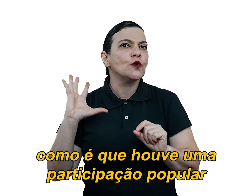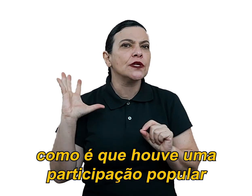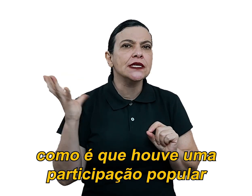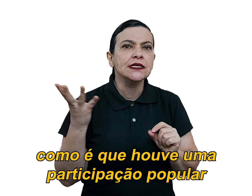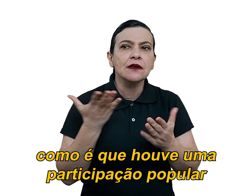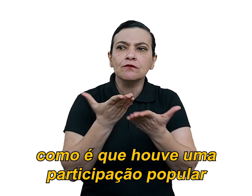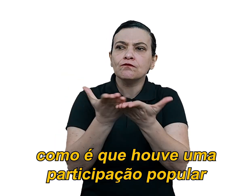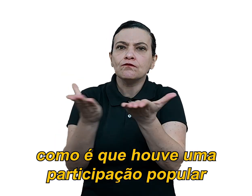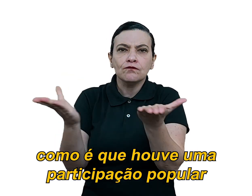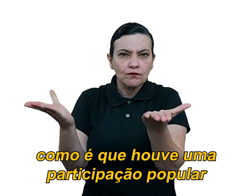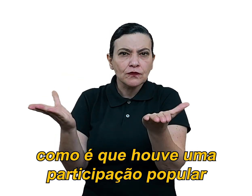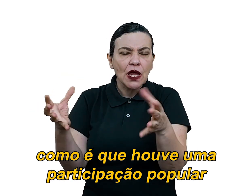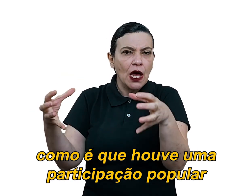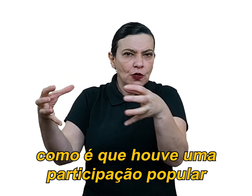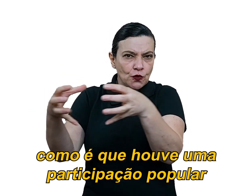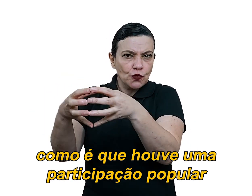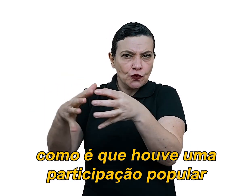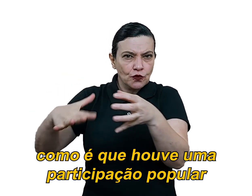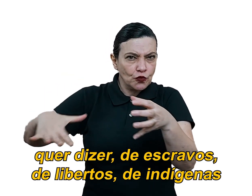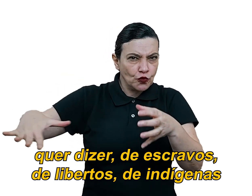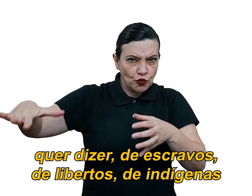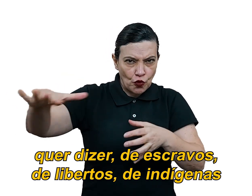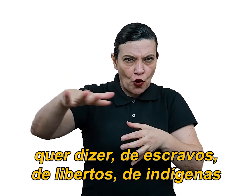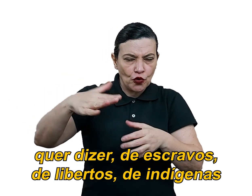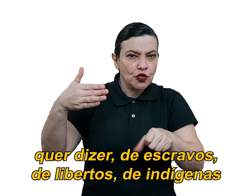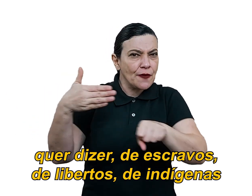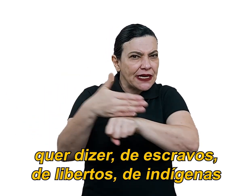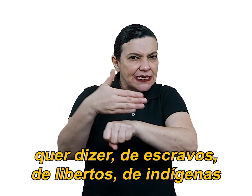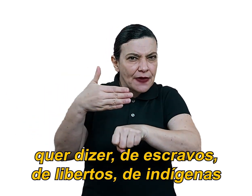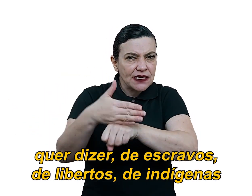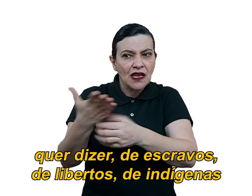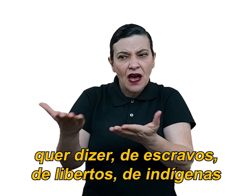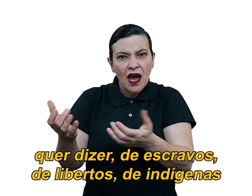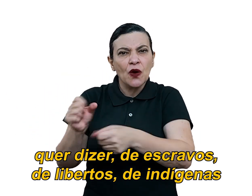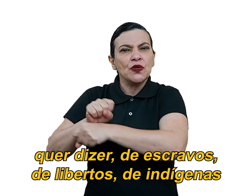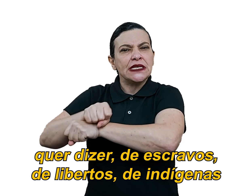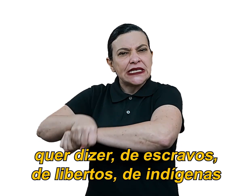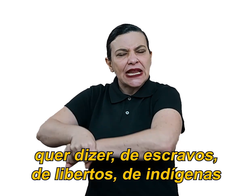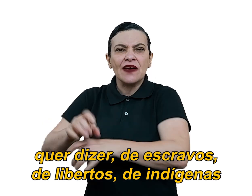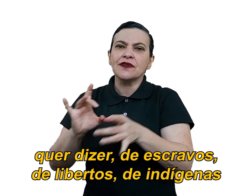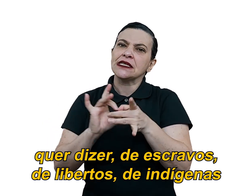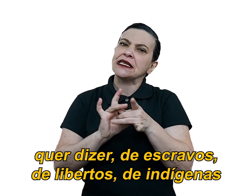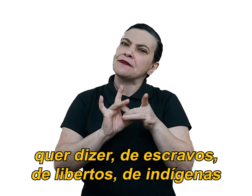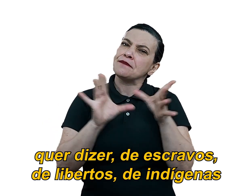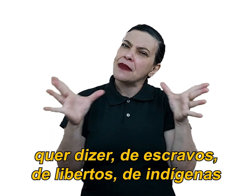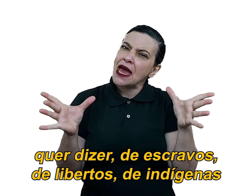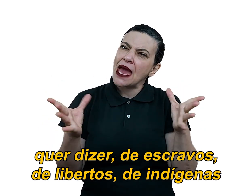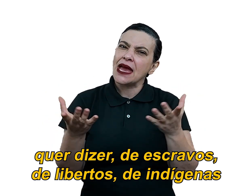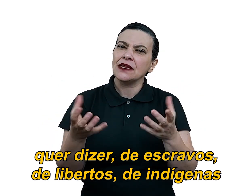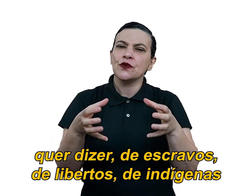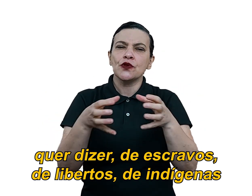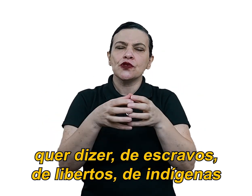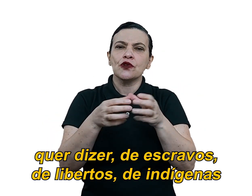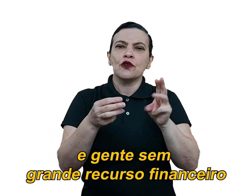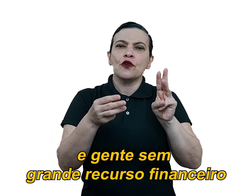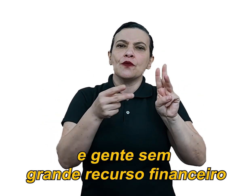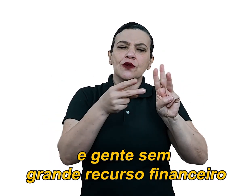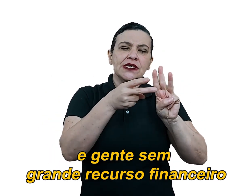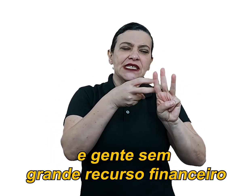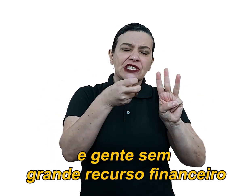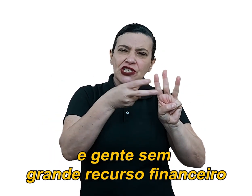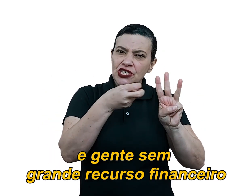uma participação popular, quer dizer, de escravos, de libertos, de